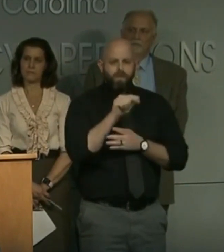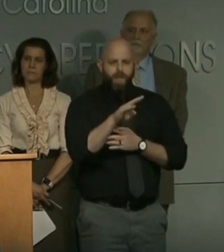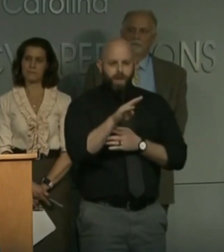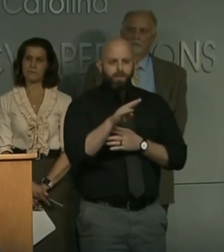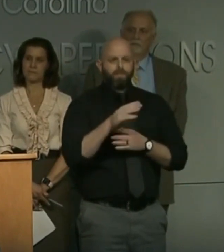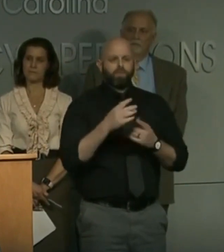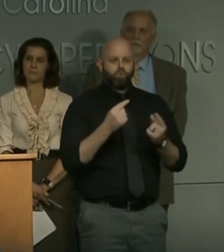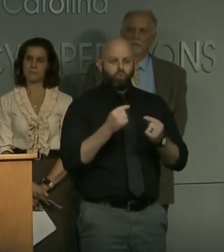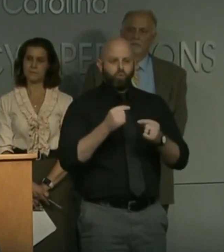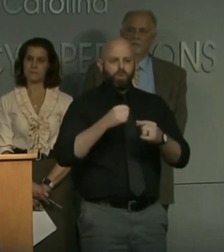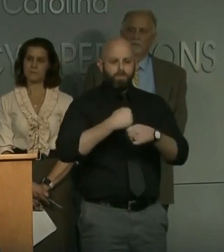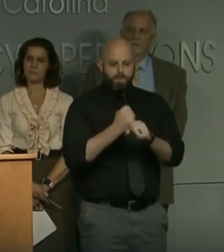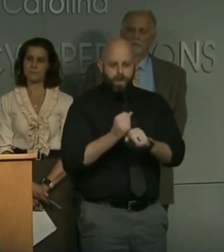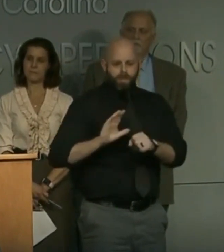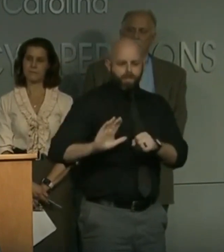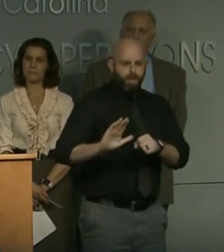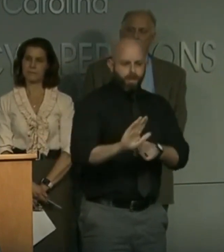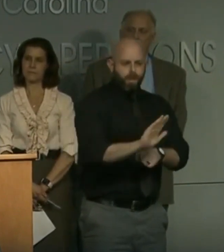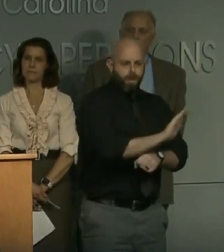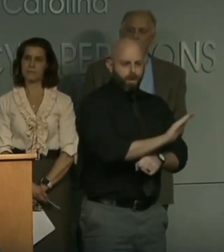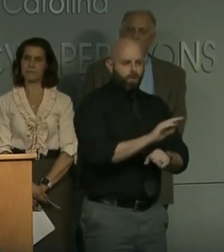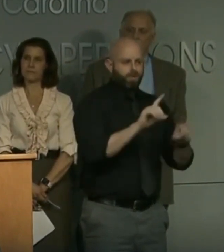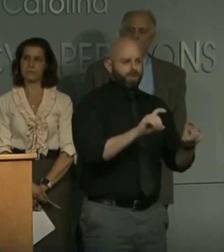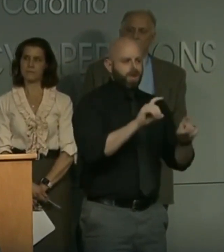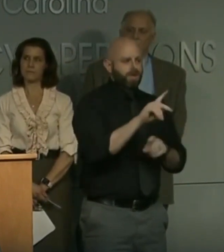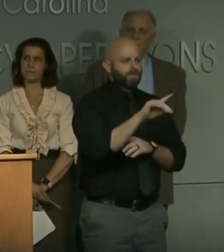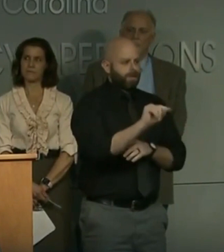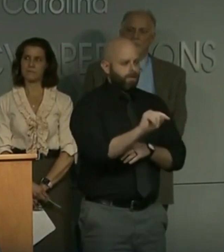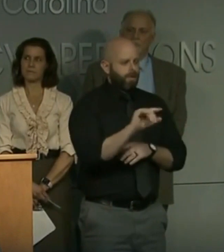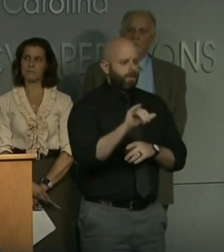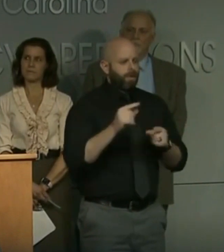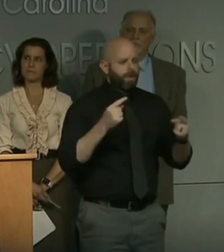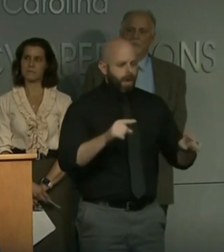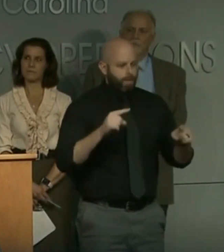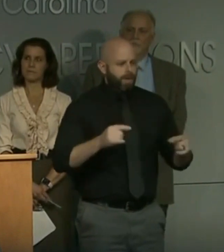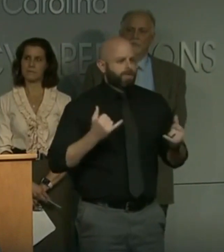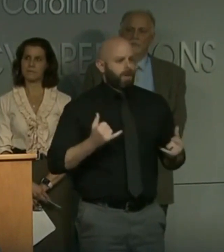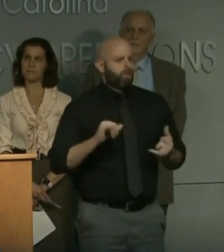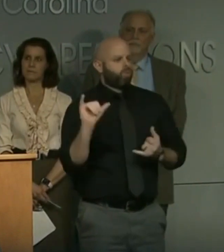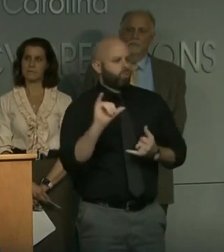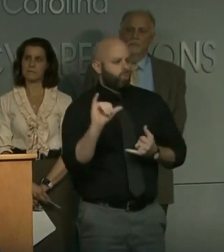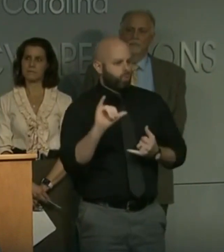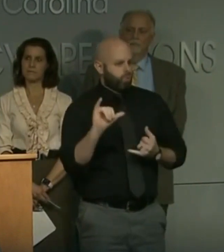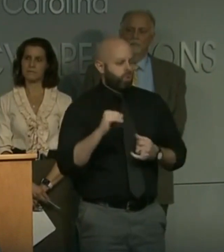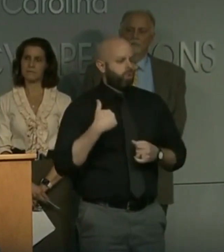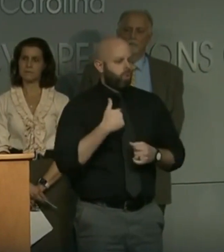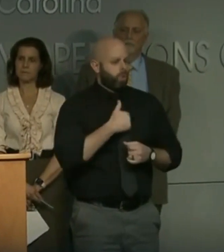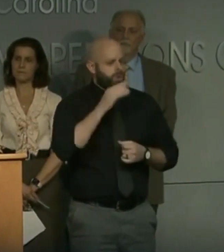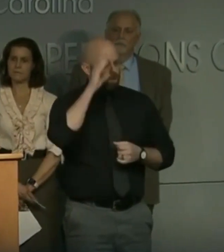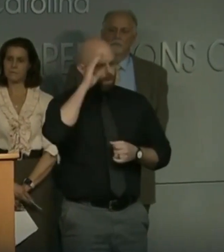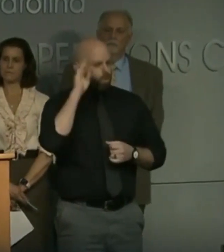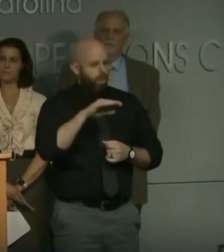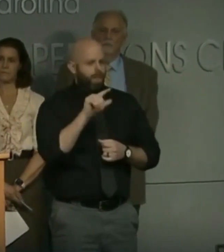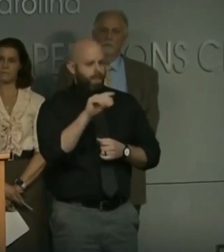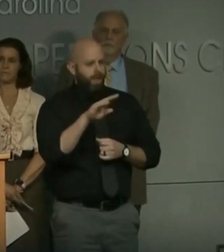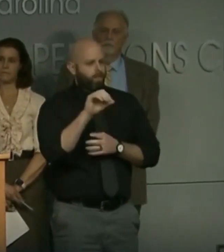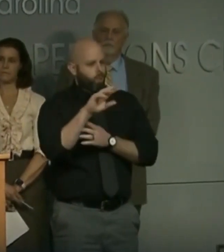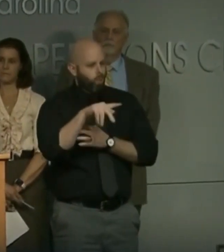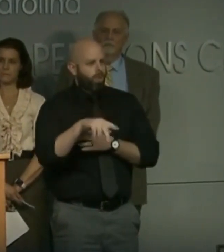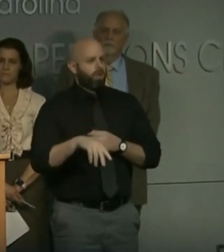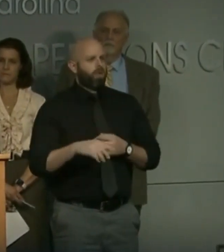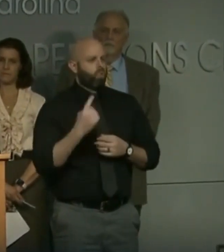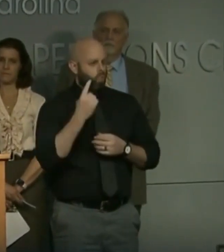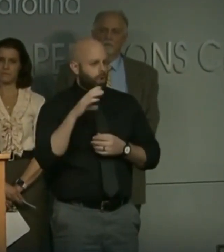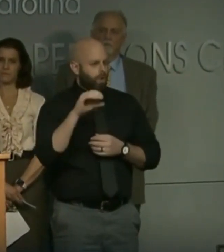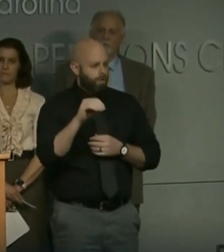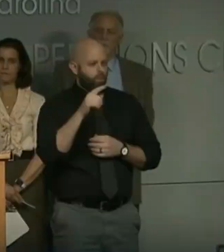của quận Chatham và đã từng du lịch sang Ý Quốc trong thời gian gần đây. Người bệnh đang tự cách ly ở nhà sau khi có vài